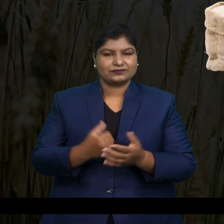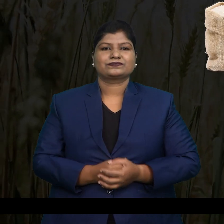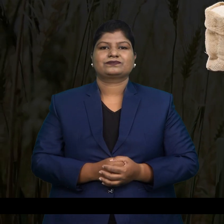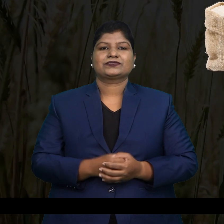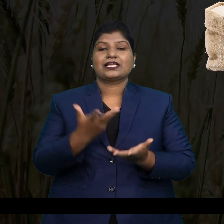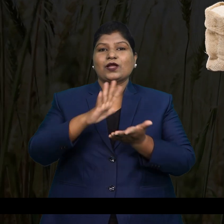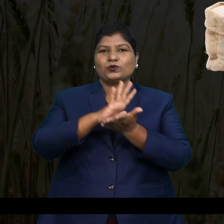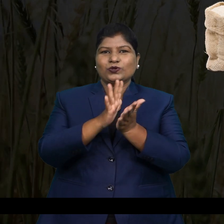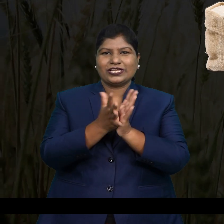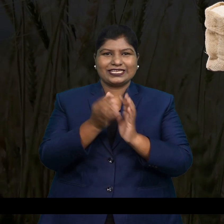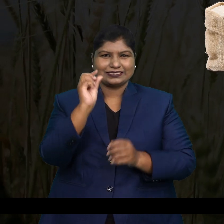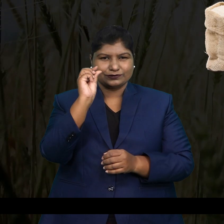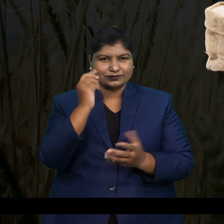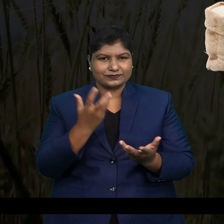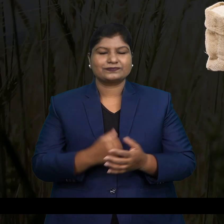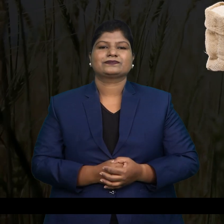கோதுமை,